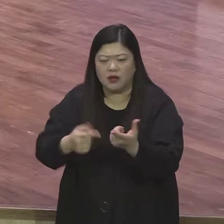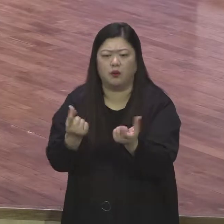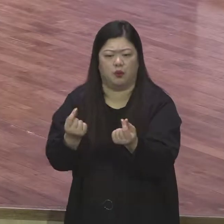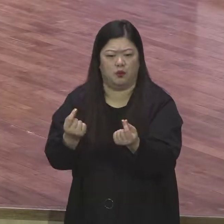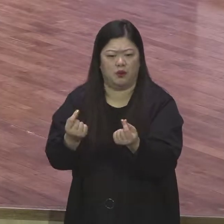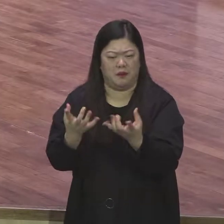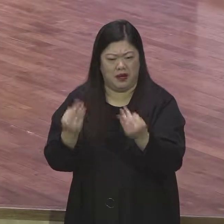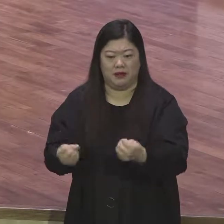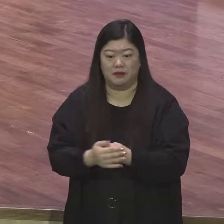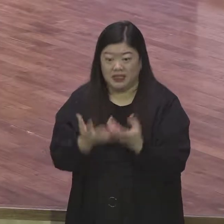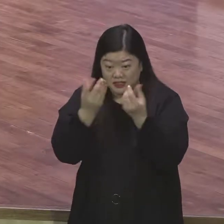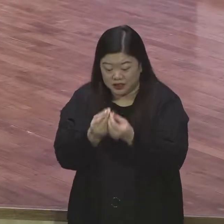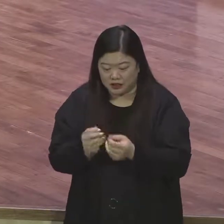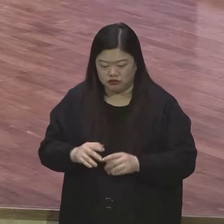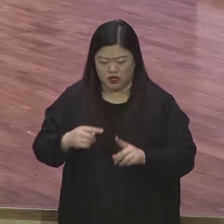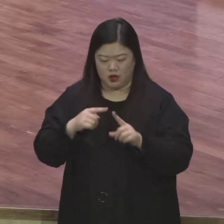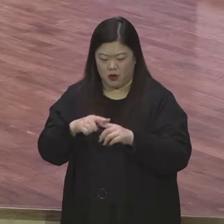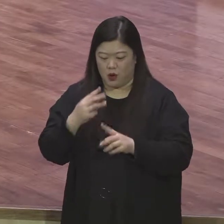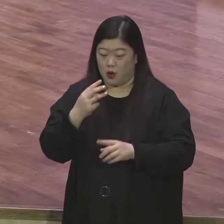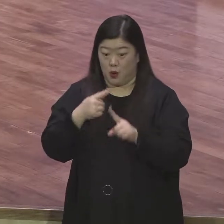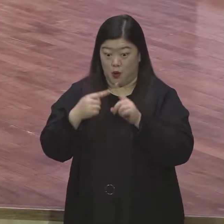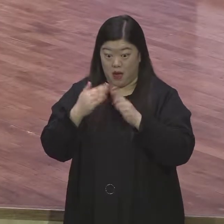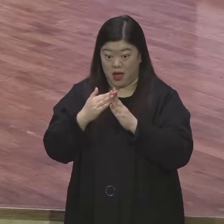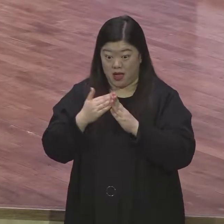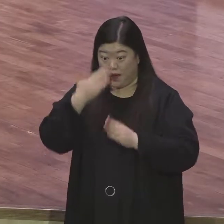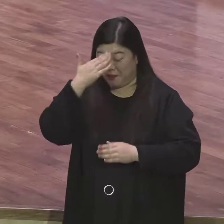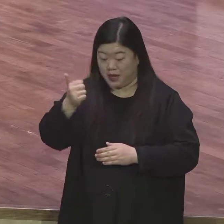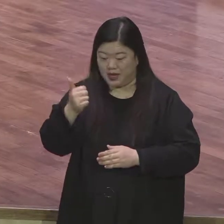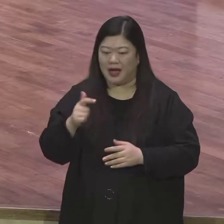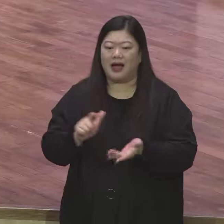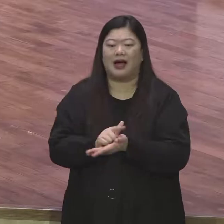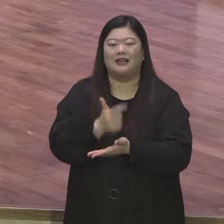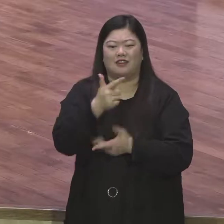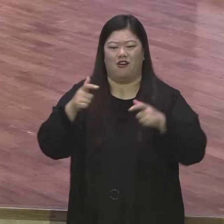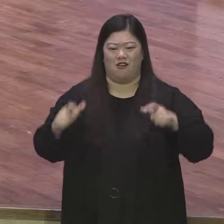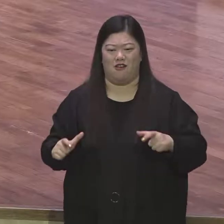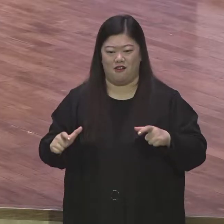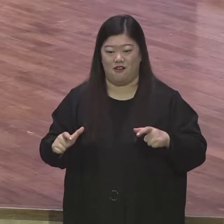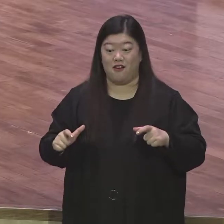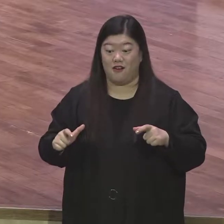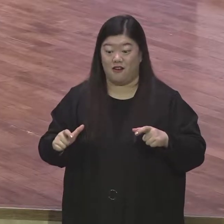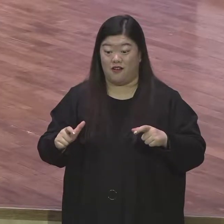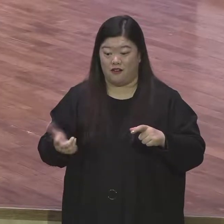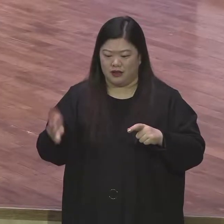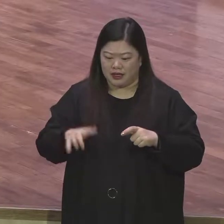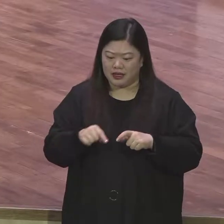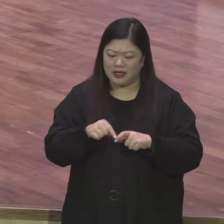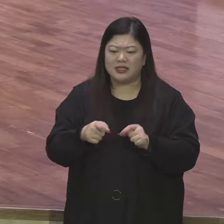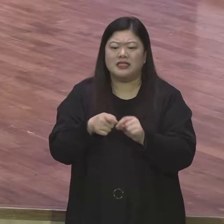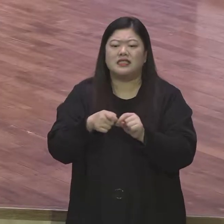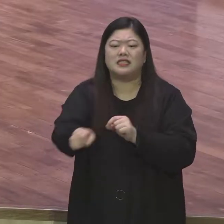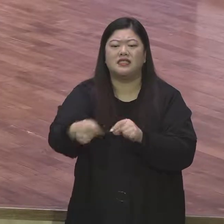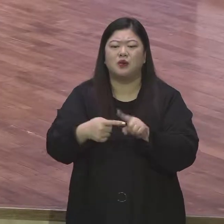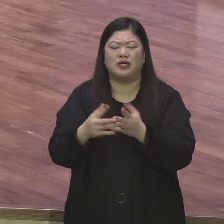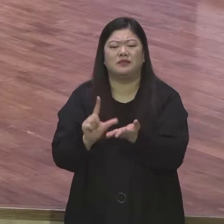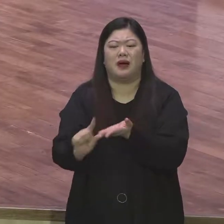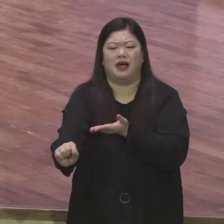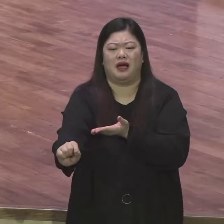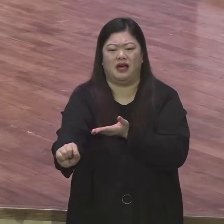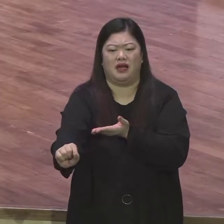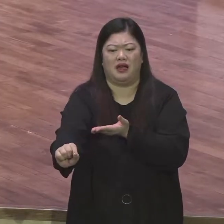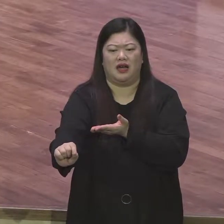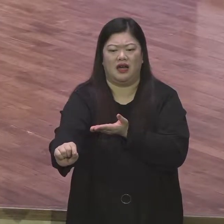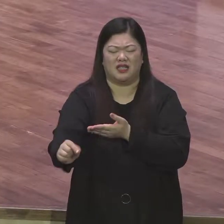지교회가 저 지방에 있는데 그 목사님이 차가 2004년도 형이라 15년도 더 돼